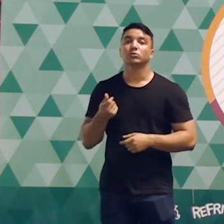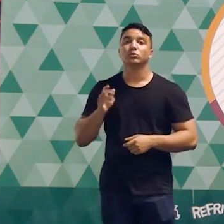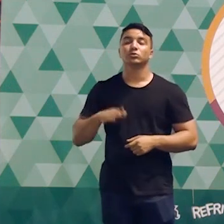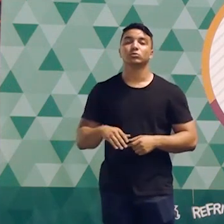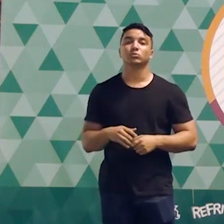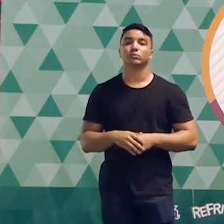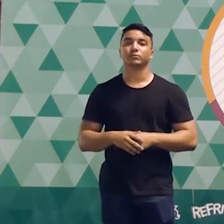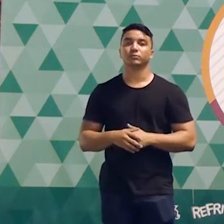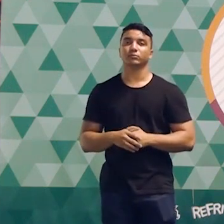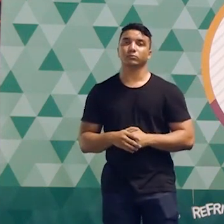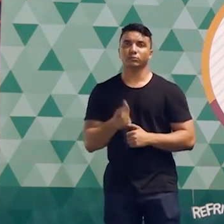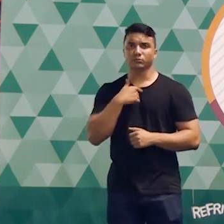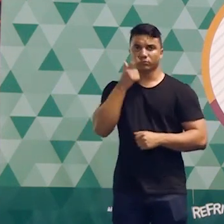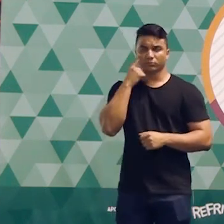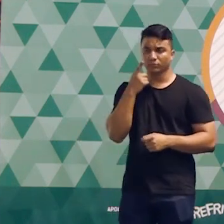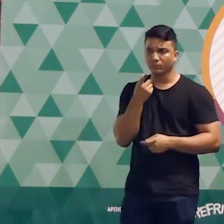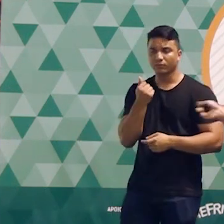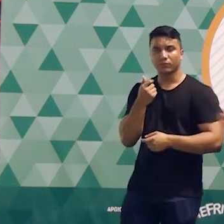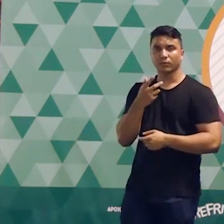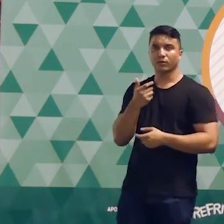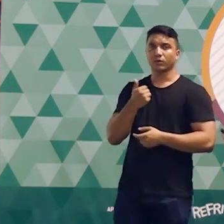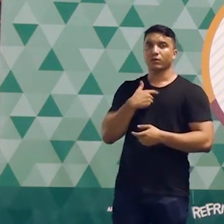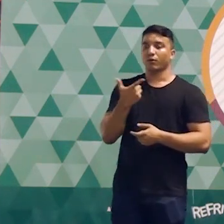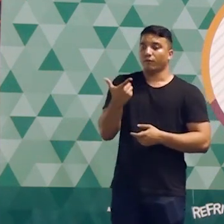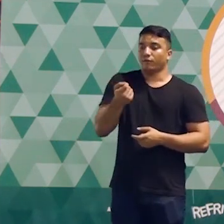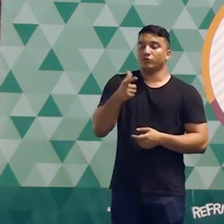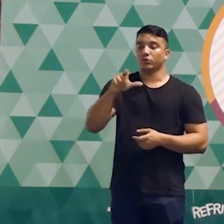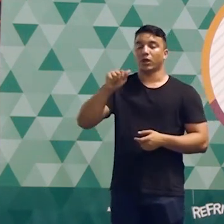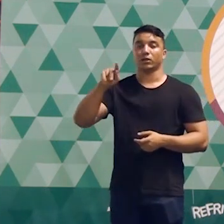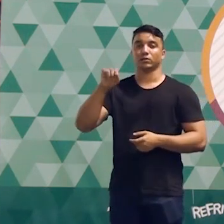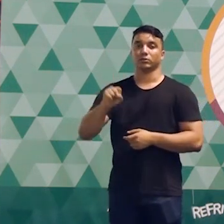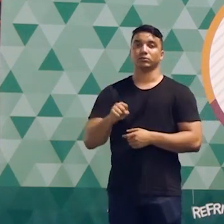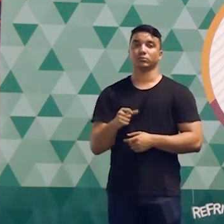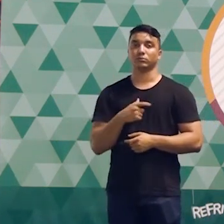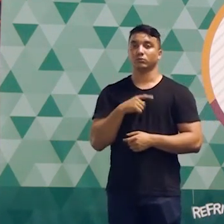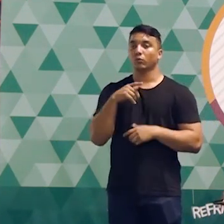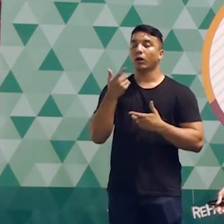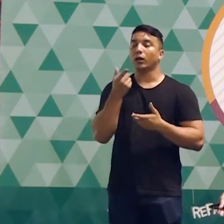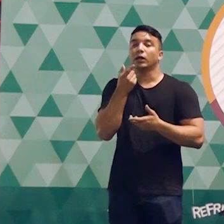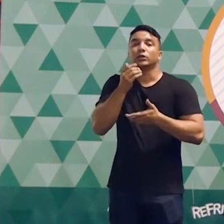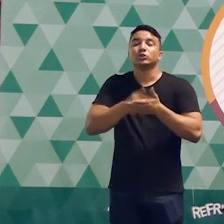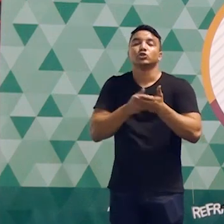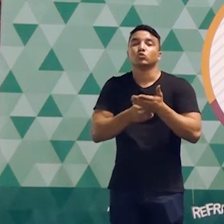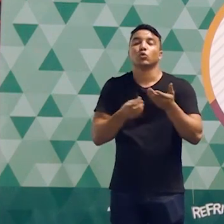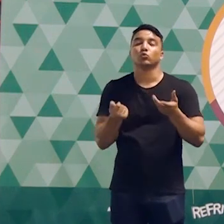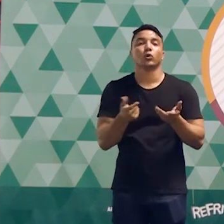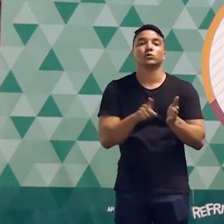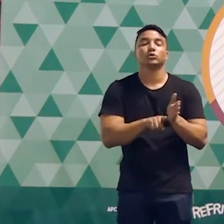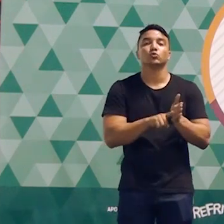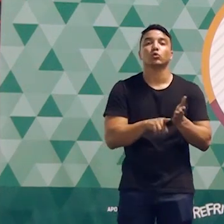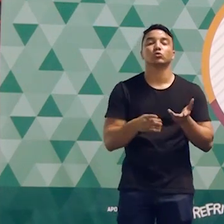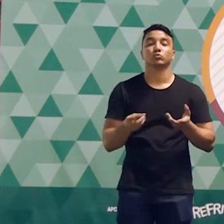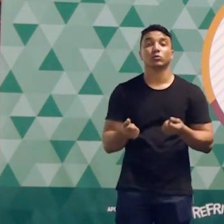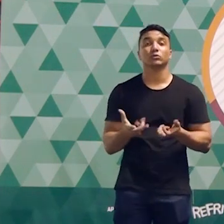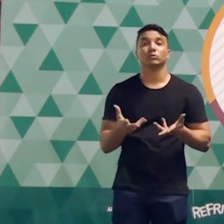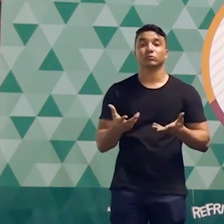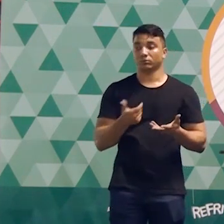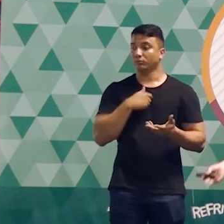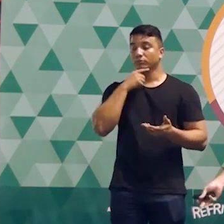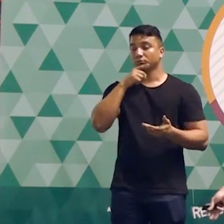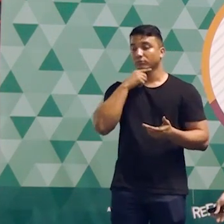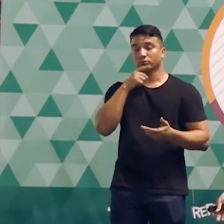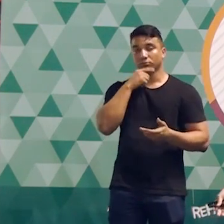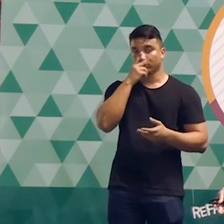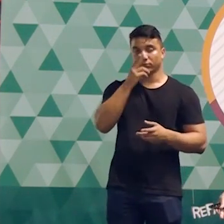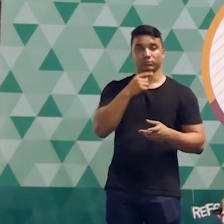você vai chegar para a máquina de lata de Coca-Cola e você diz, eu levo 20 latas. Tu me dá que desconto? A máquina não vai nem, evidentemente, responder, porque não vai